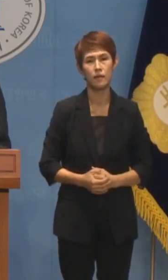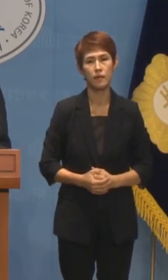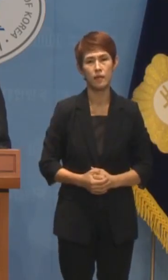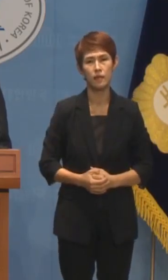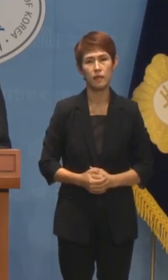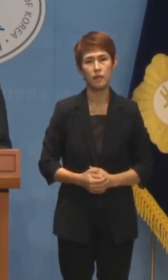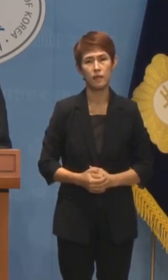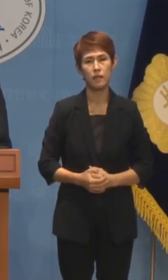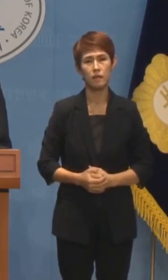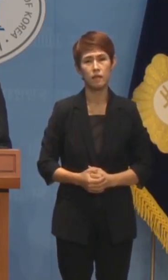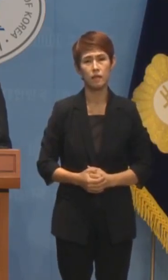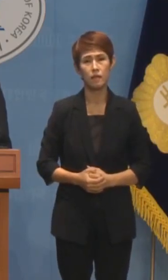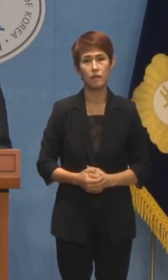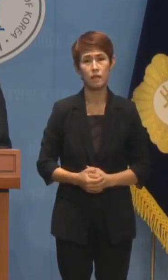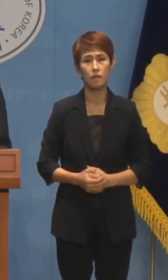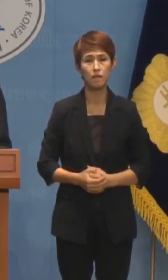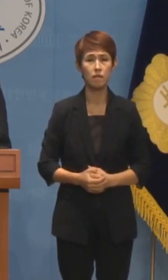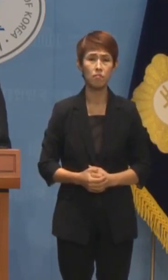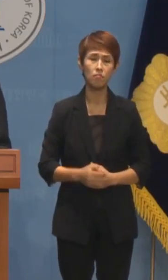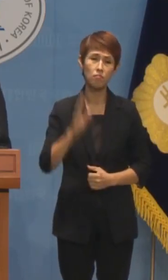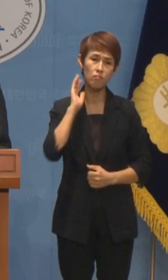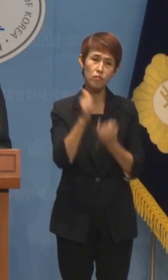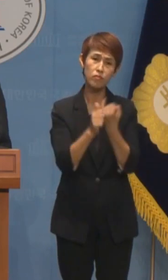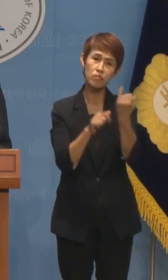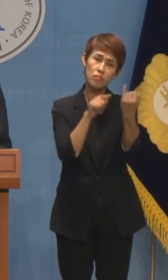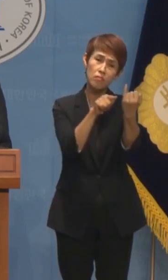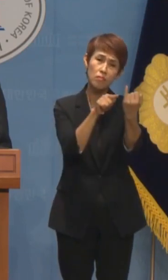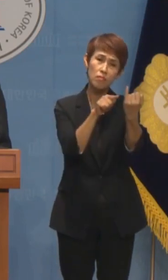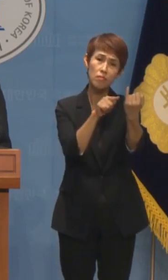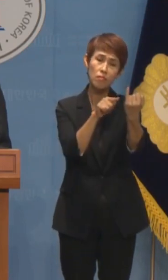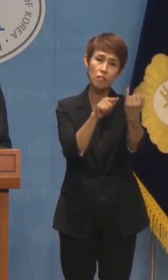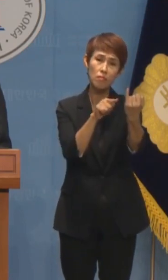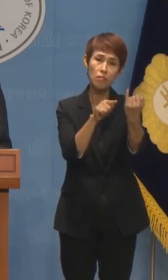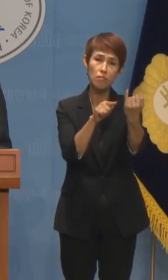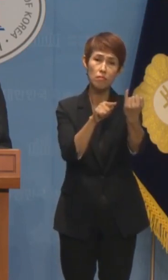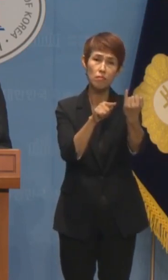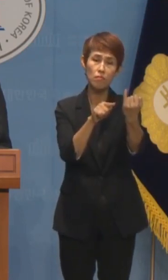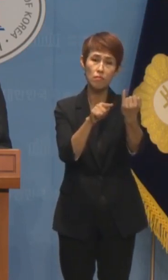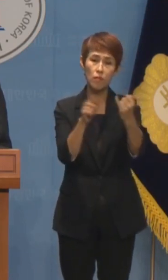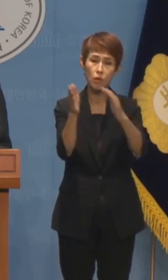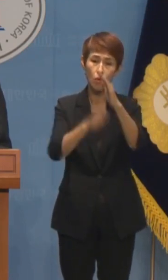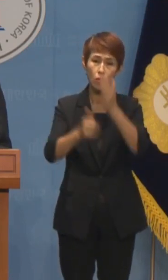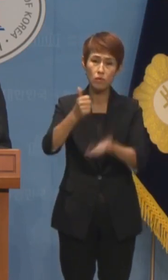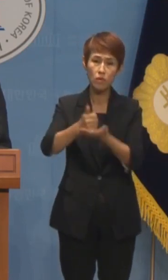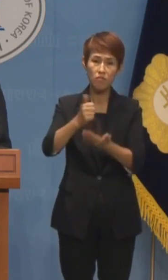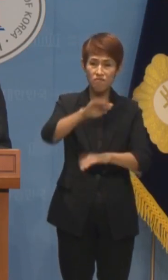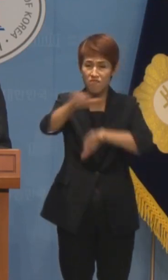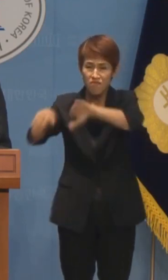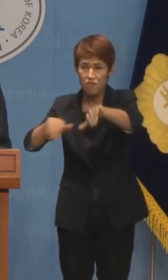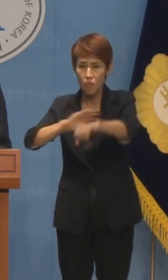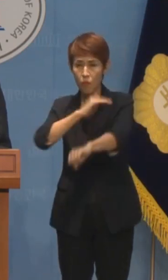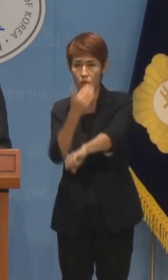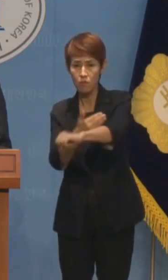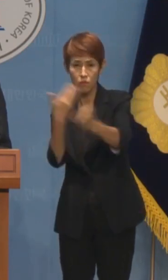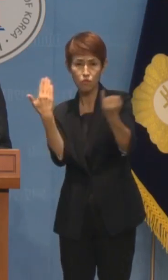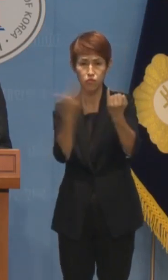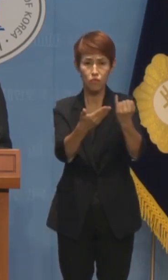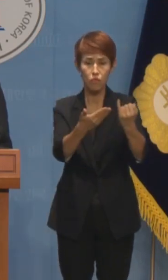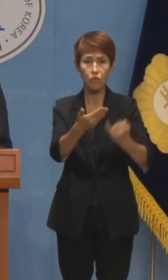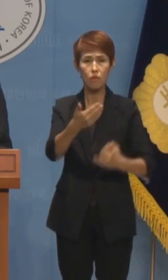도대체 누가 김건희 여사에게 집권당의 공천을 좌지우지할 수 있는